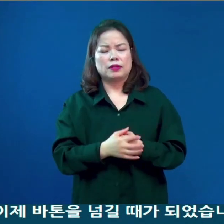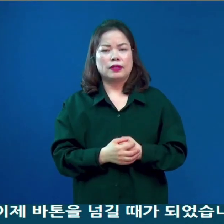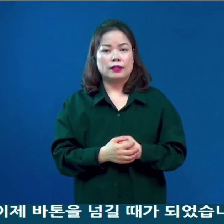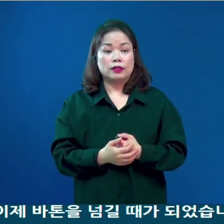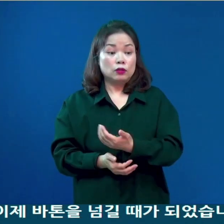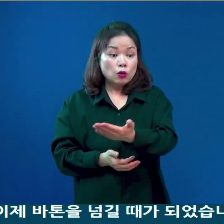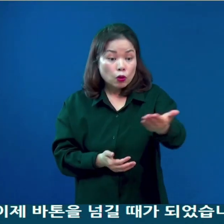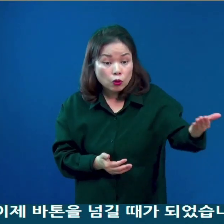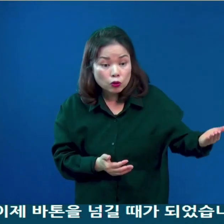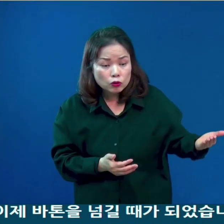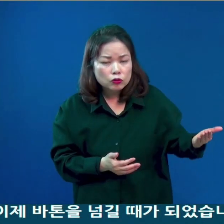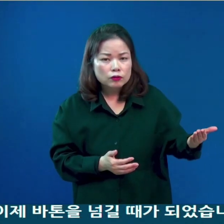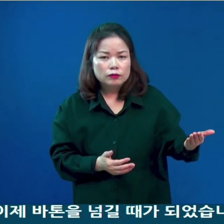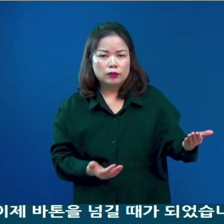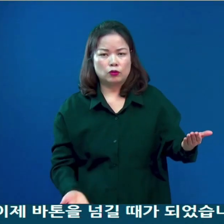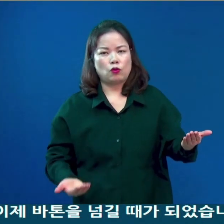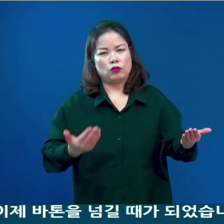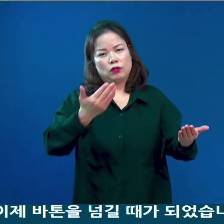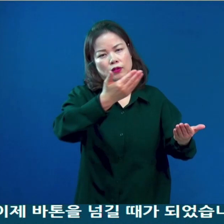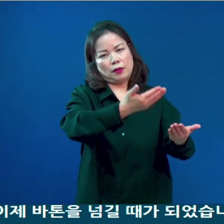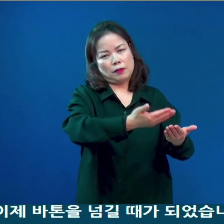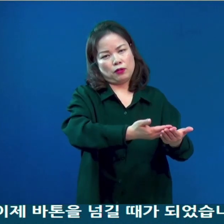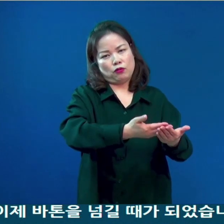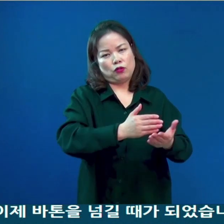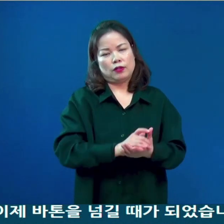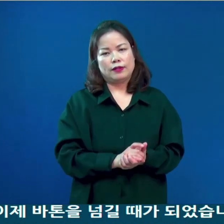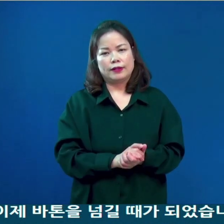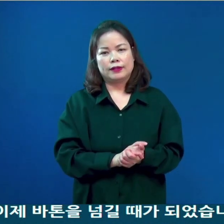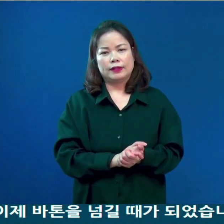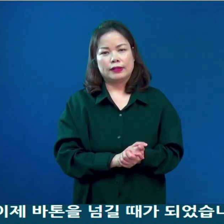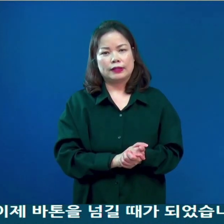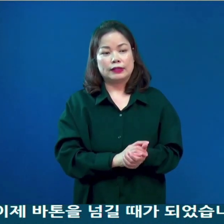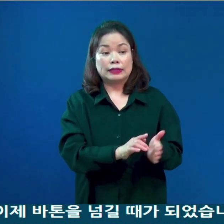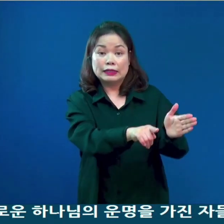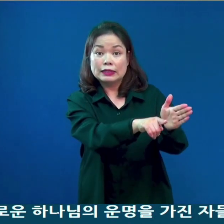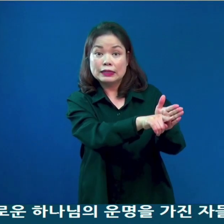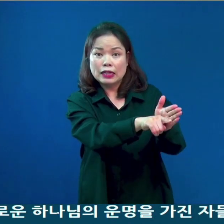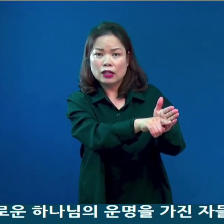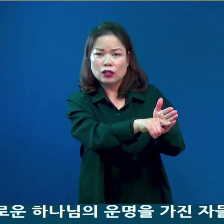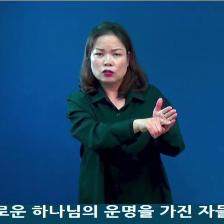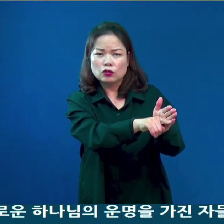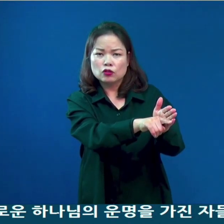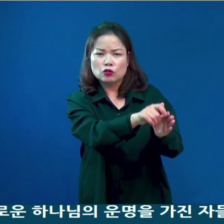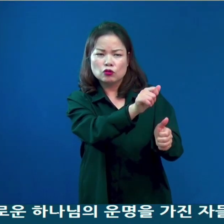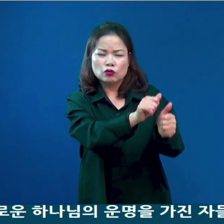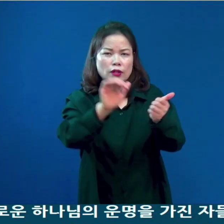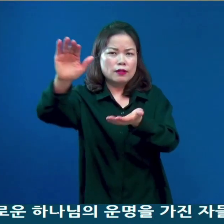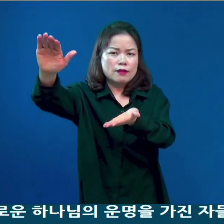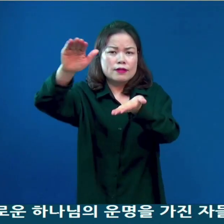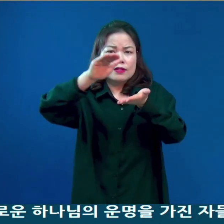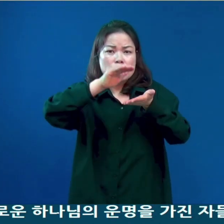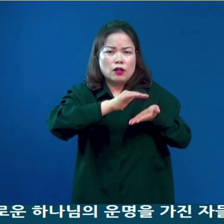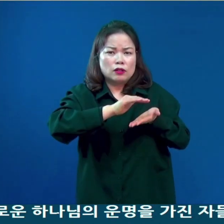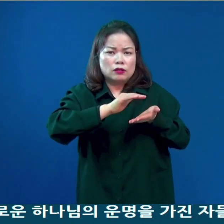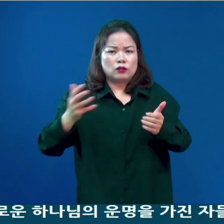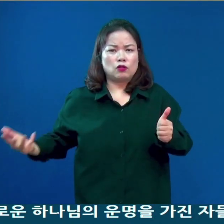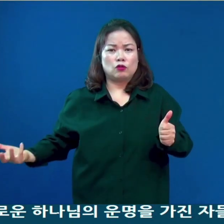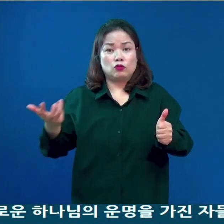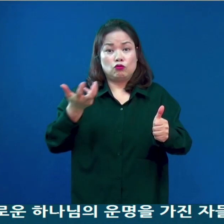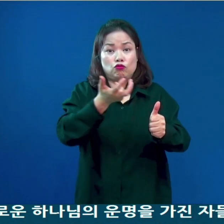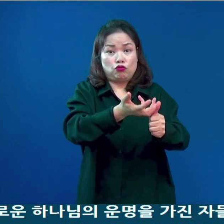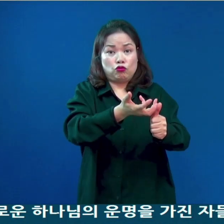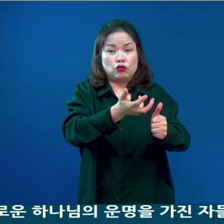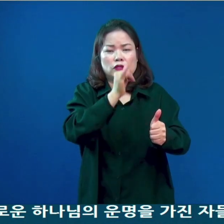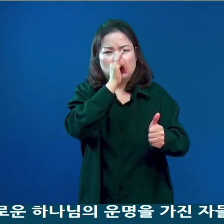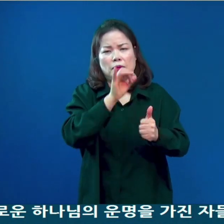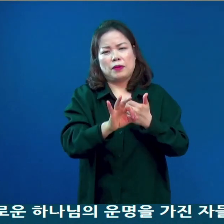여러분들께서 손을 내어주셔서 그 신앙의 유산과 기업을 넘겨만 주실 수 있다면,